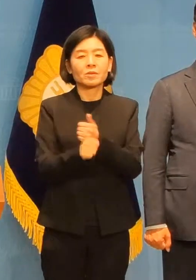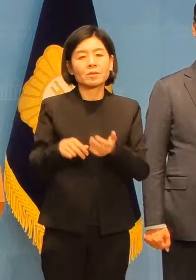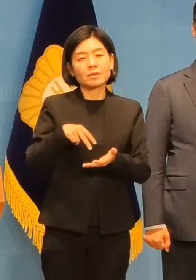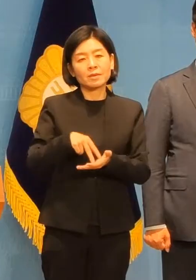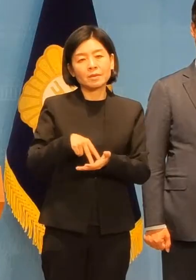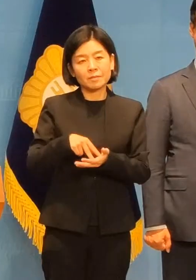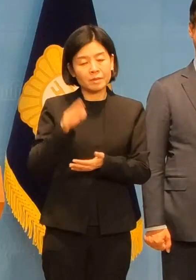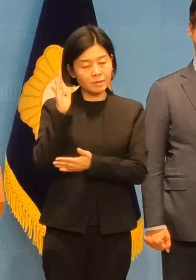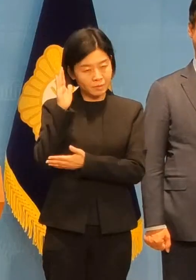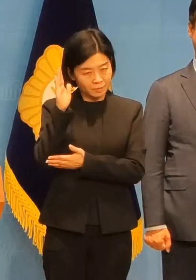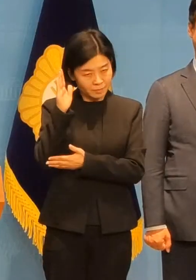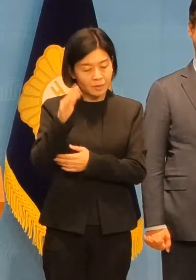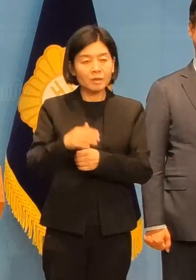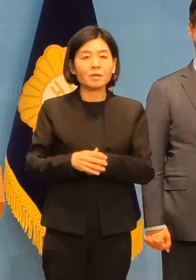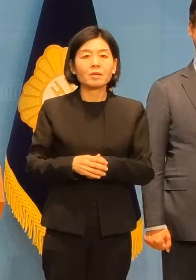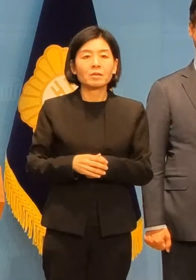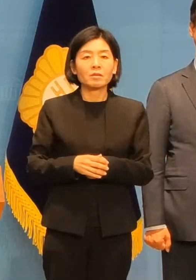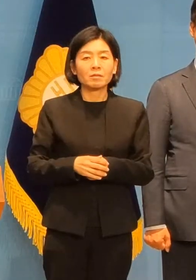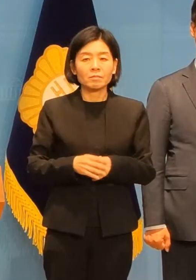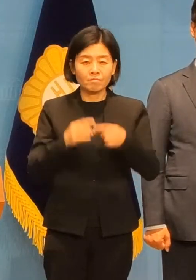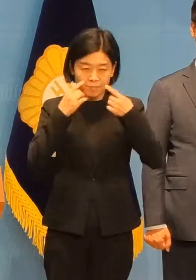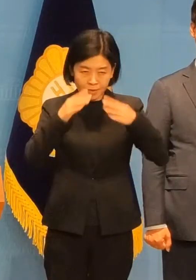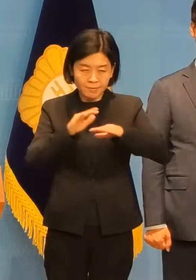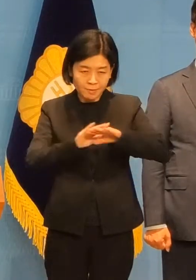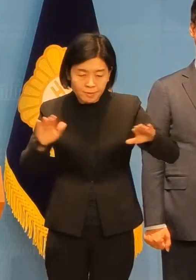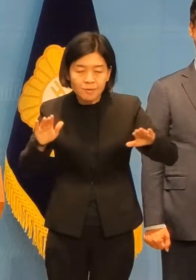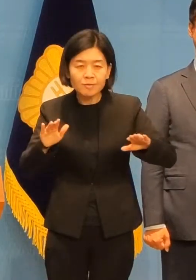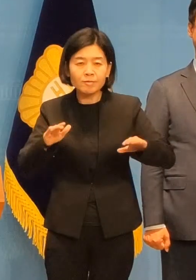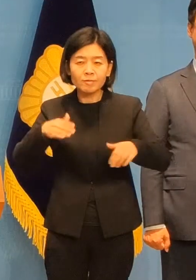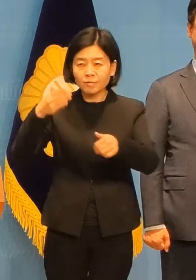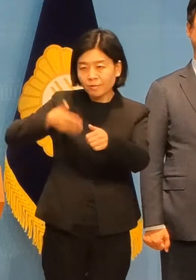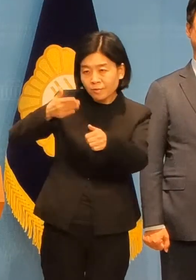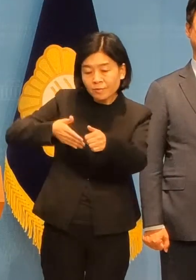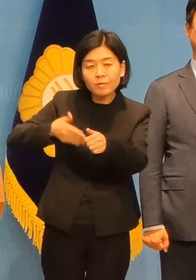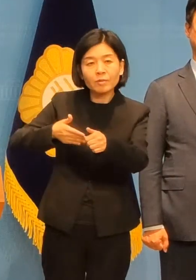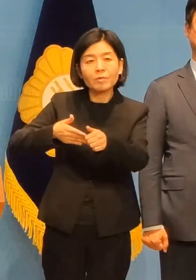밝히고 강력한 조치를 촉구하는 기자회견입니다.